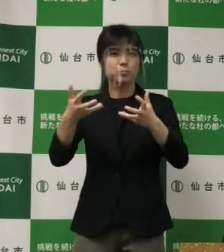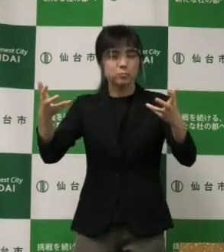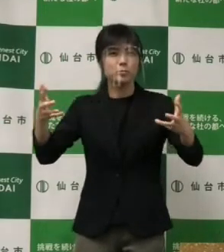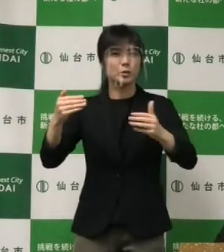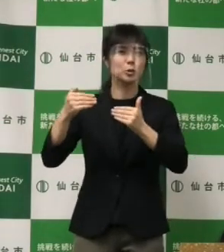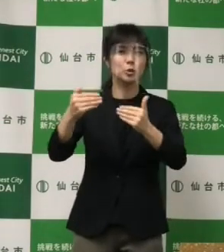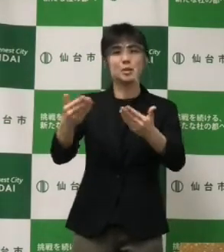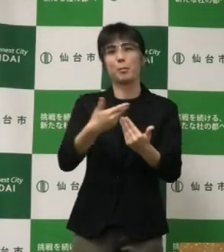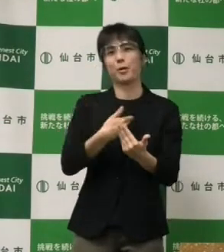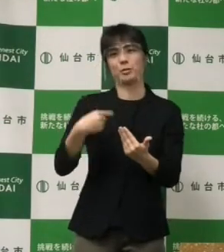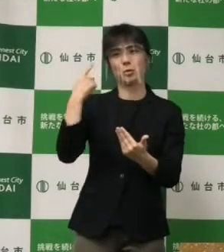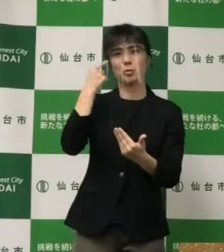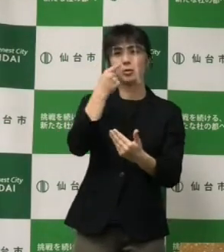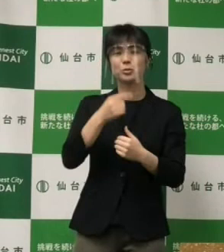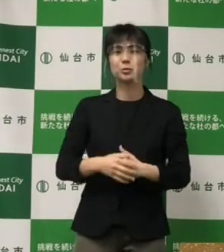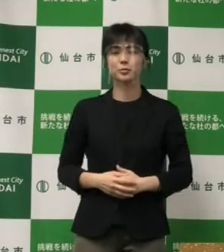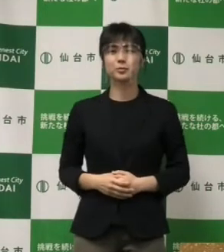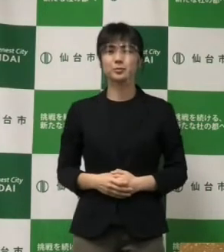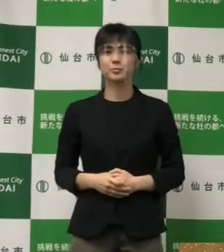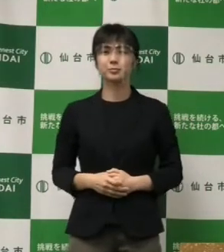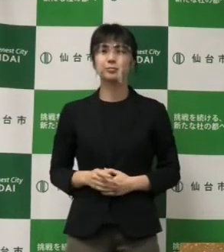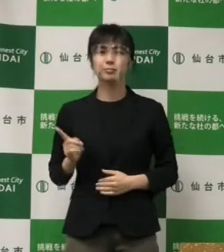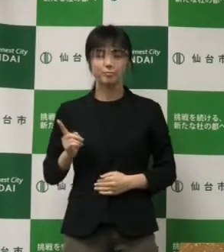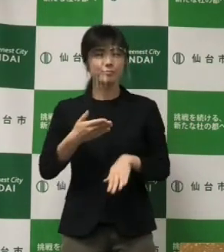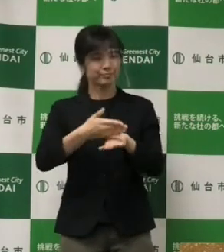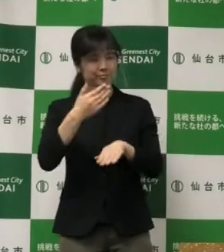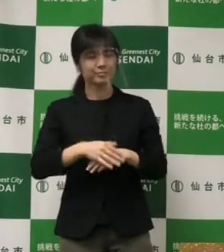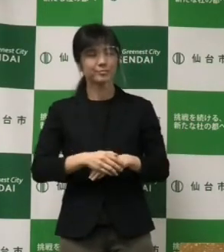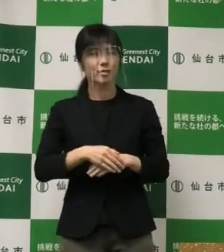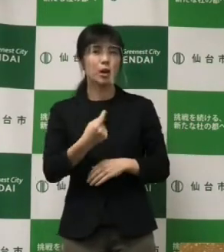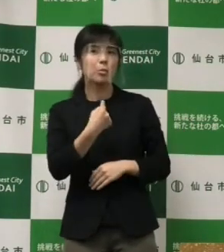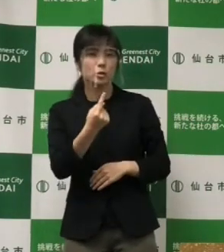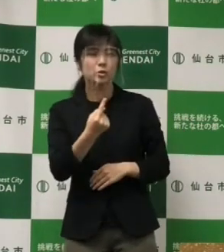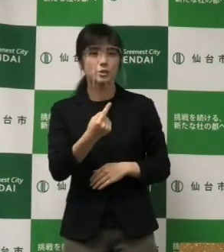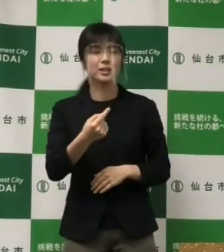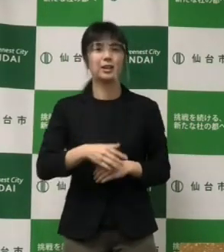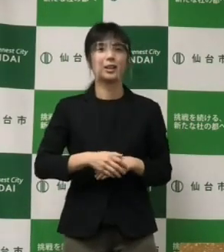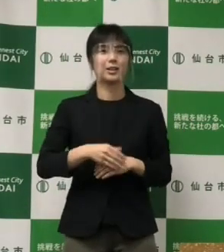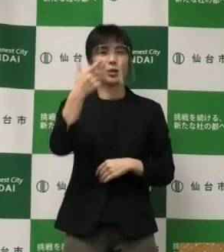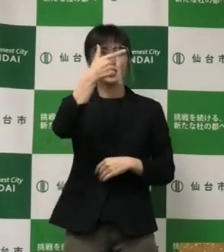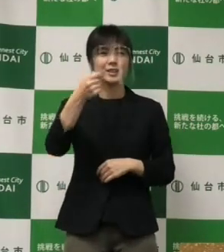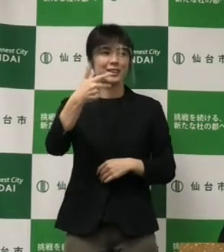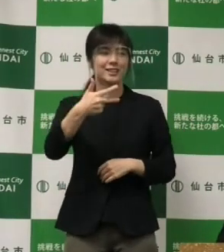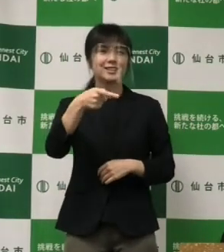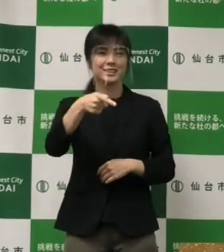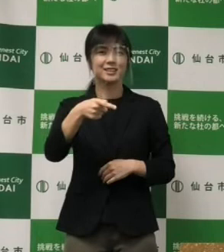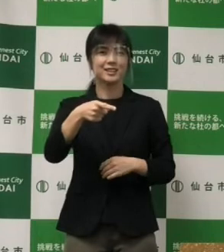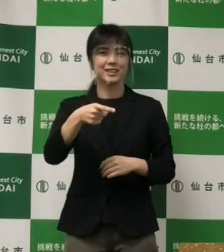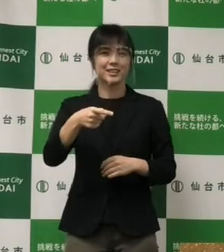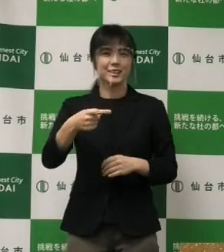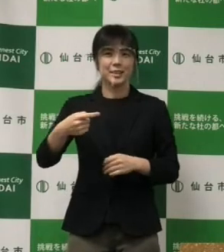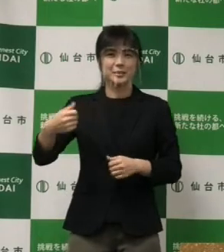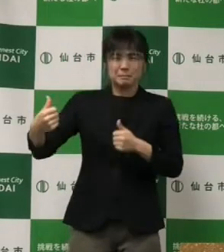。 分かりました。あとですね、仙台市が、ライバル都市として掲げている、